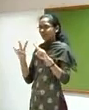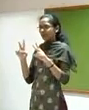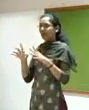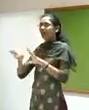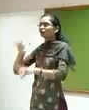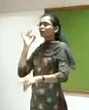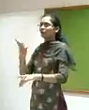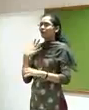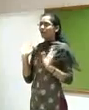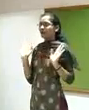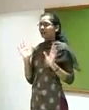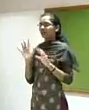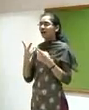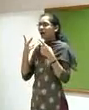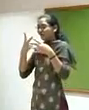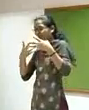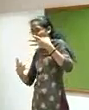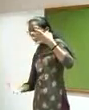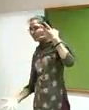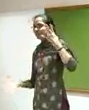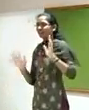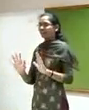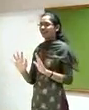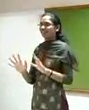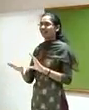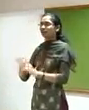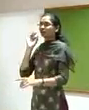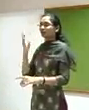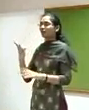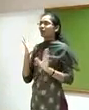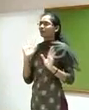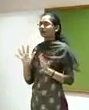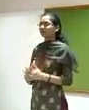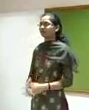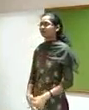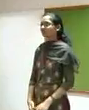are you? आप बोलो नहीं तो मुझे मजा ही नहीं आता.